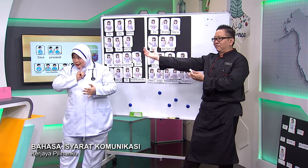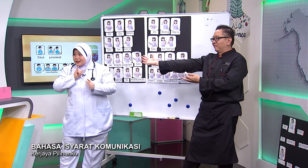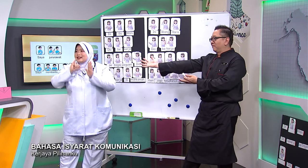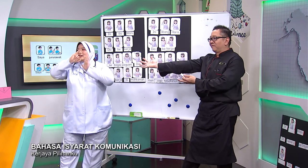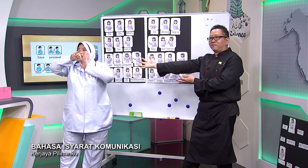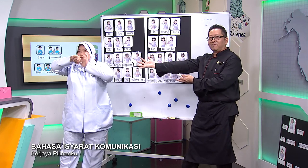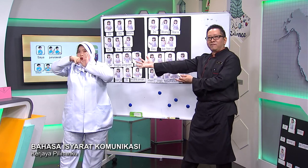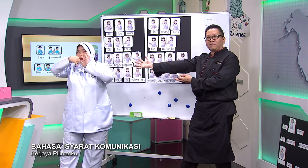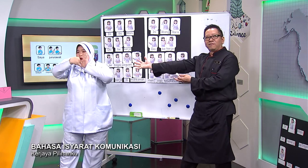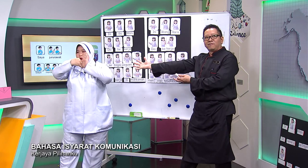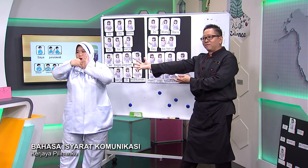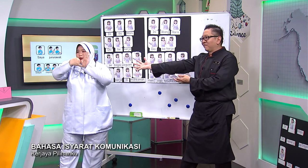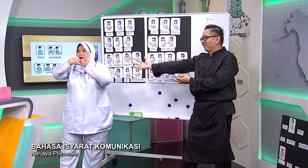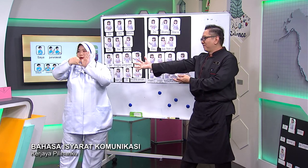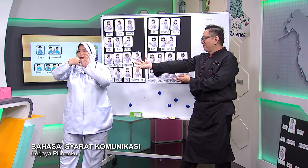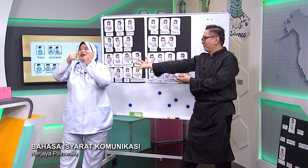Saya